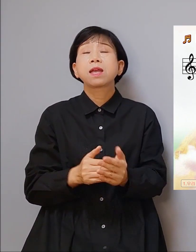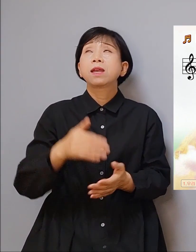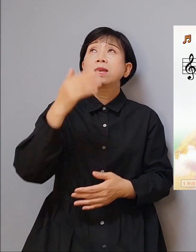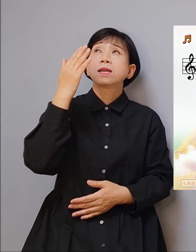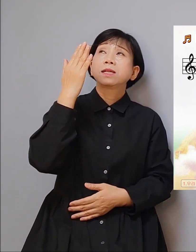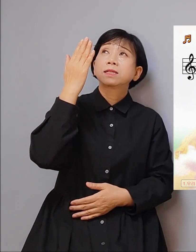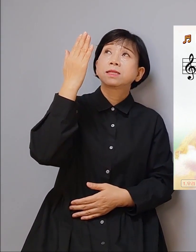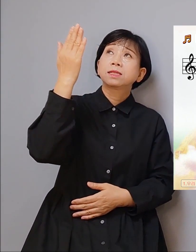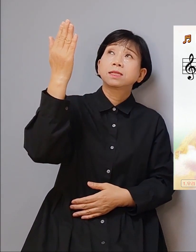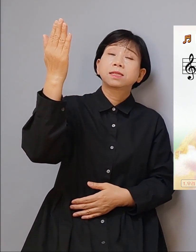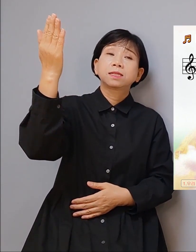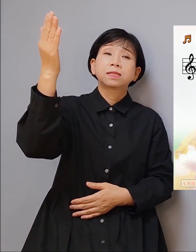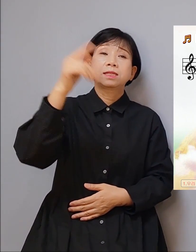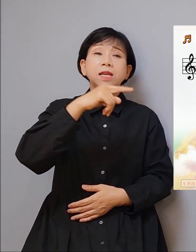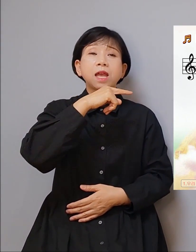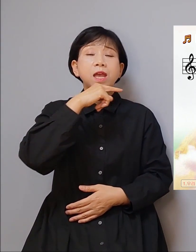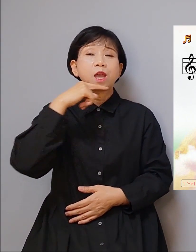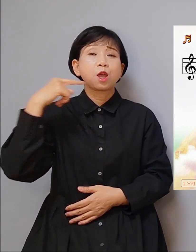주셨네.